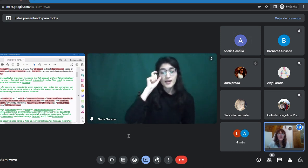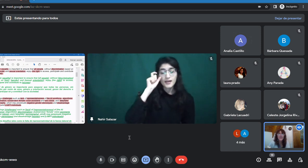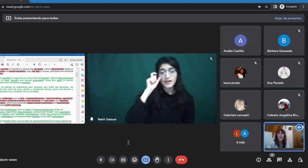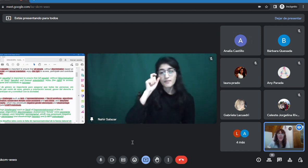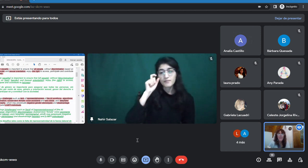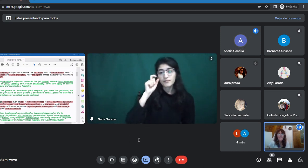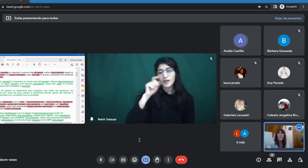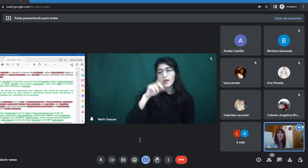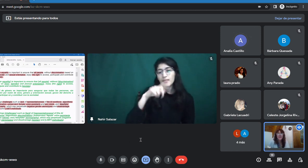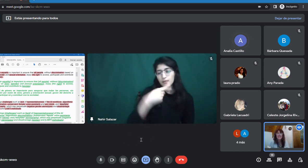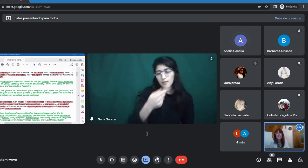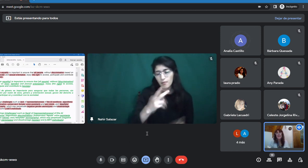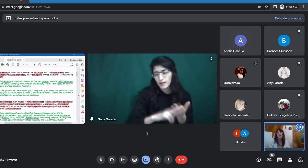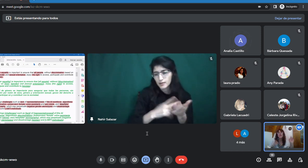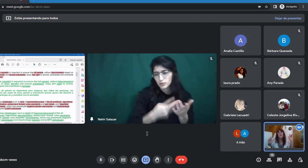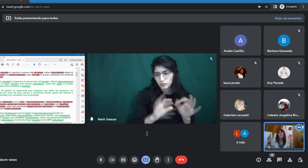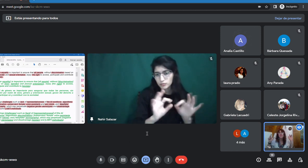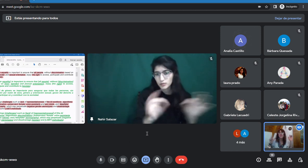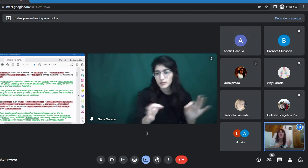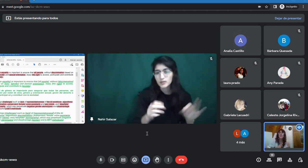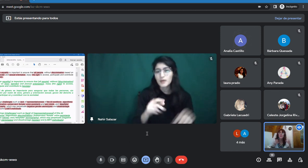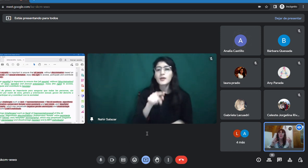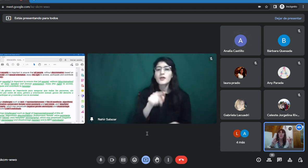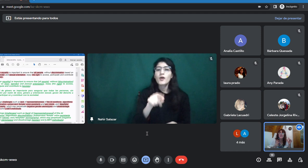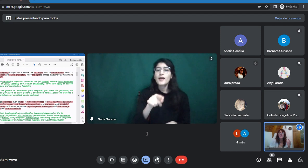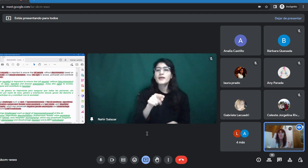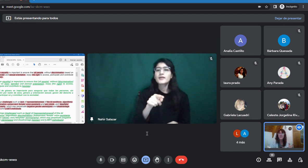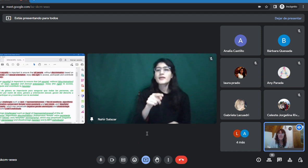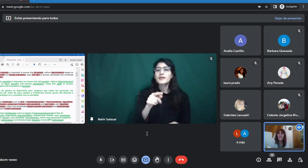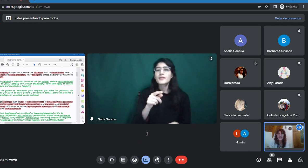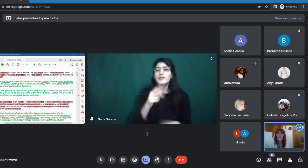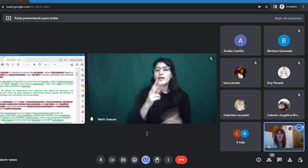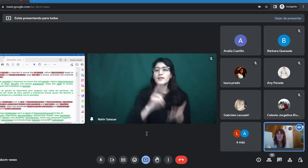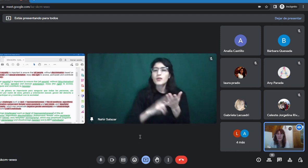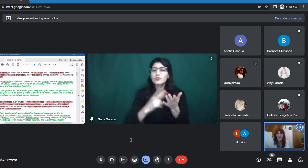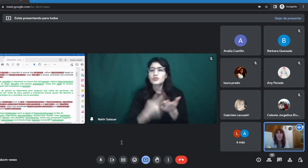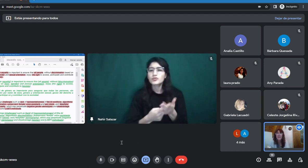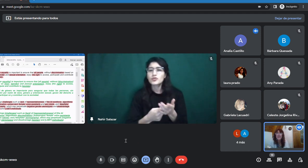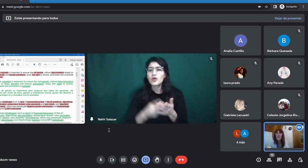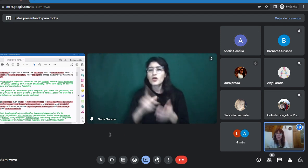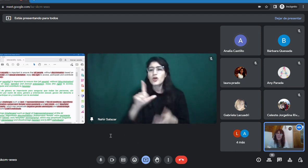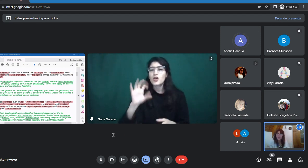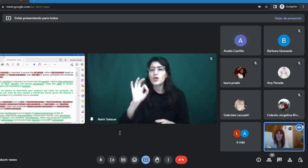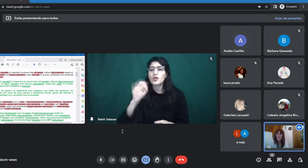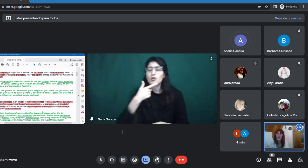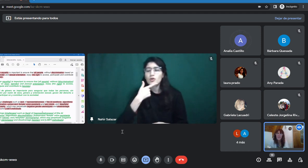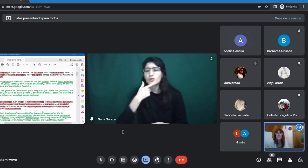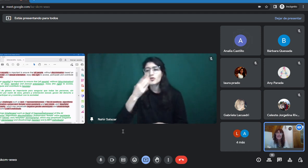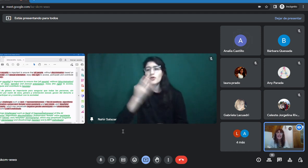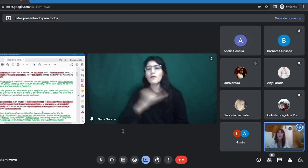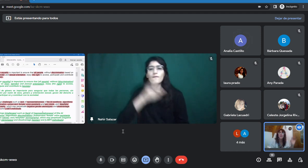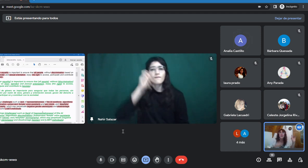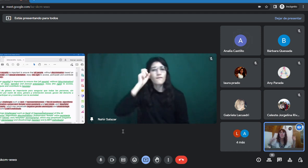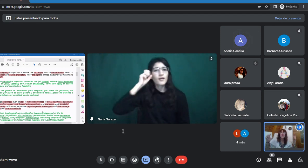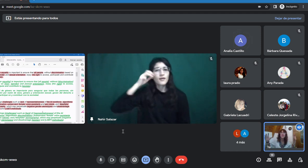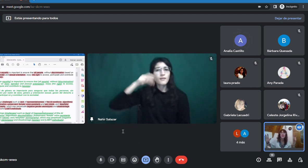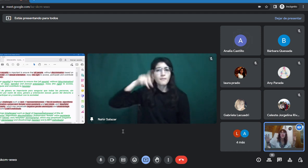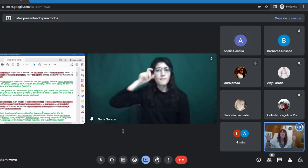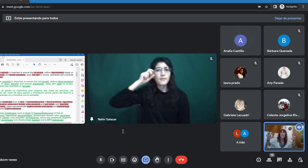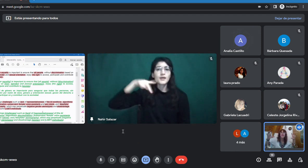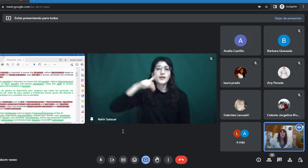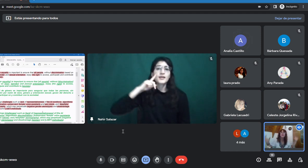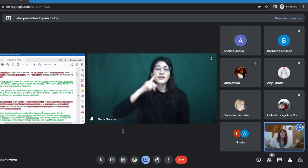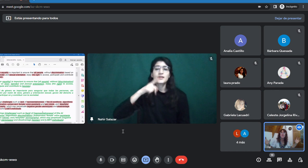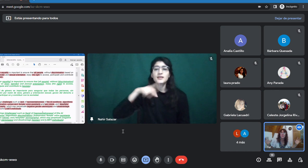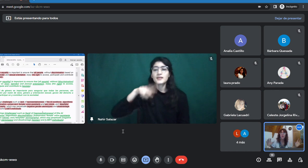lo hicieron, pero que sería lo femenino, bueno, entre comillas está tomado. Depende la comilla. A veces las dos comillas